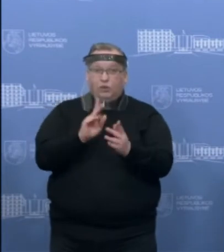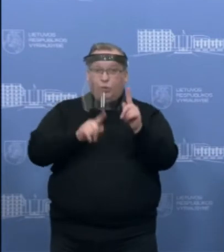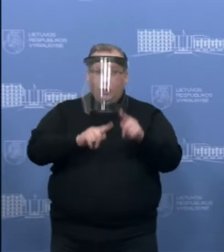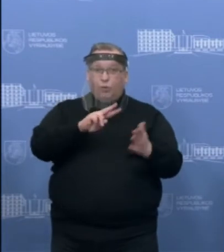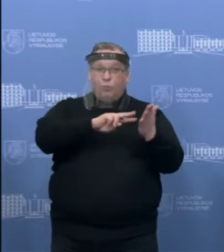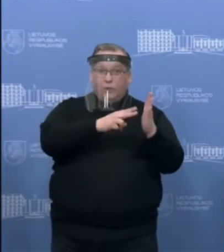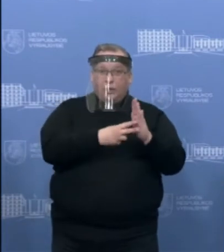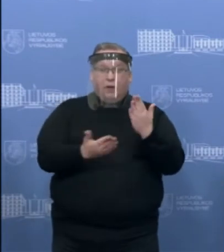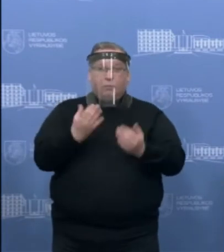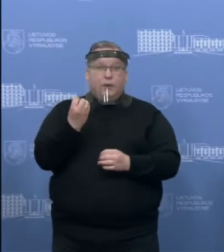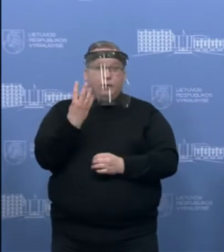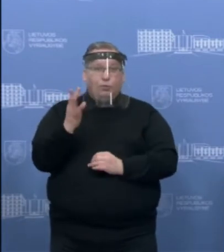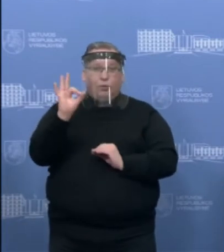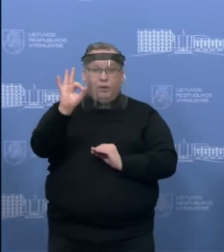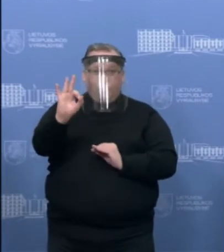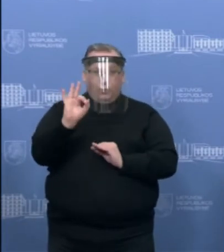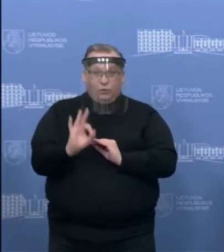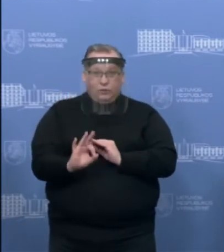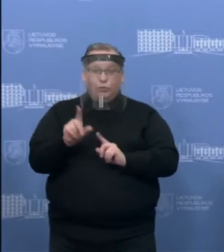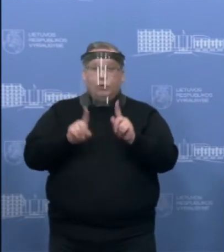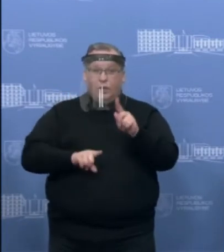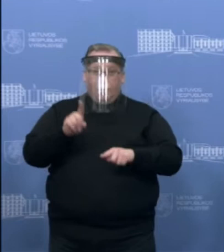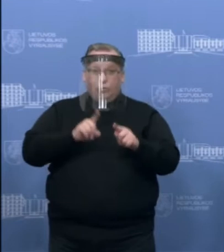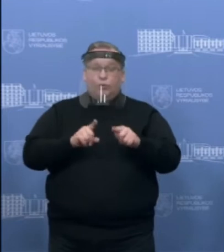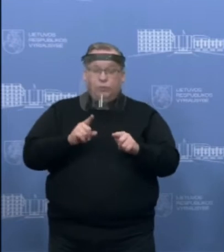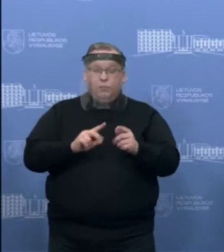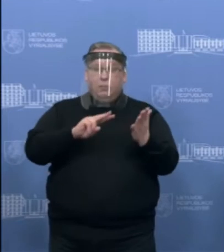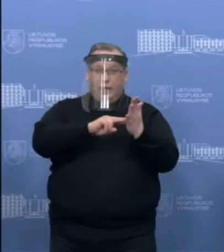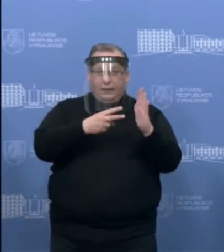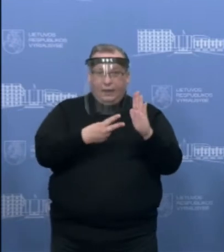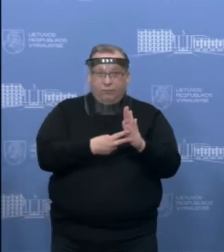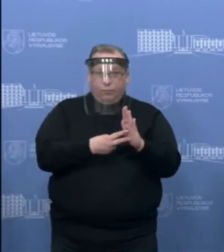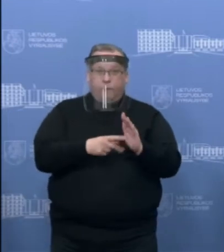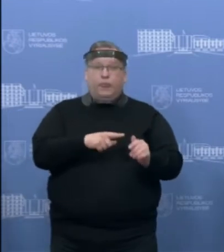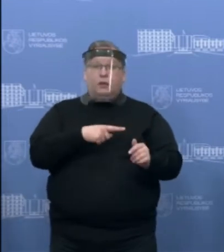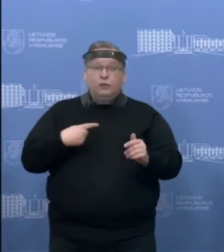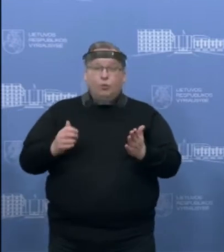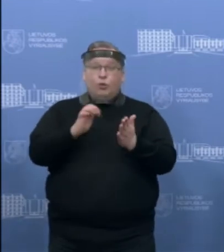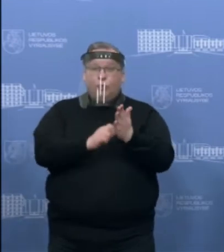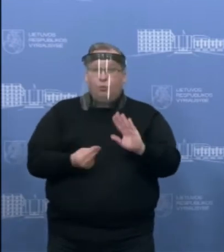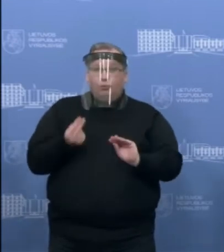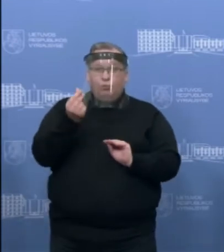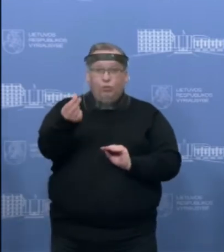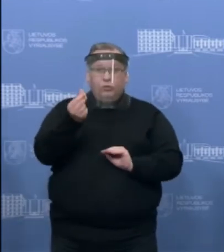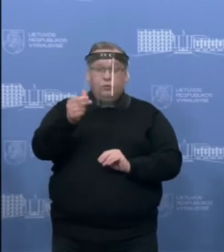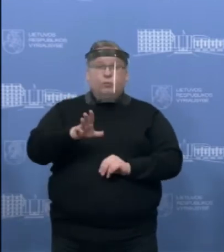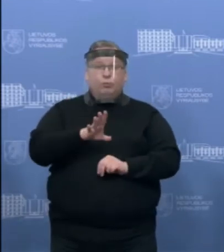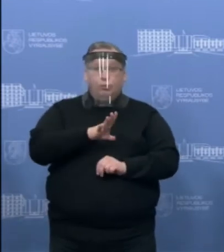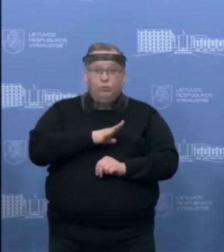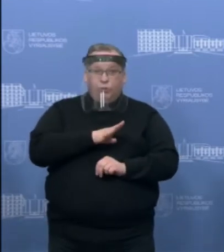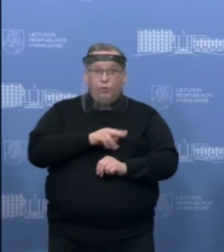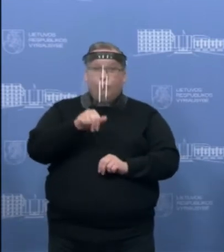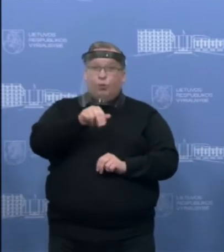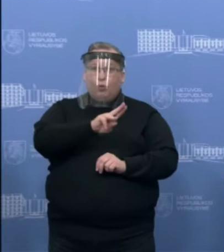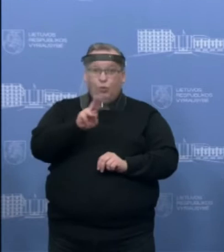beveik 14% mažesnės nei planuota. Nepaisant to, kad dauguma mokesčių buvo mokami